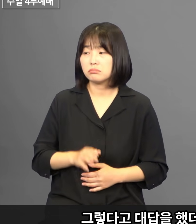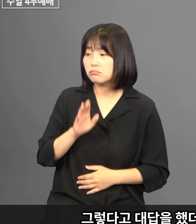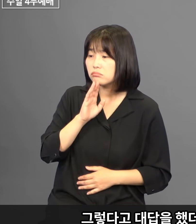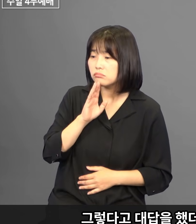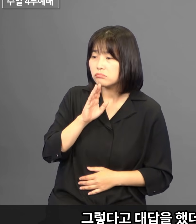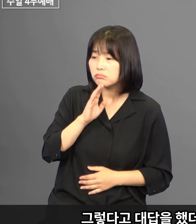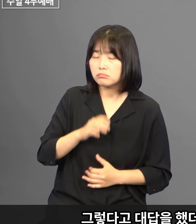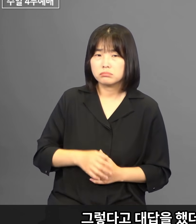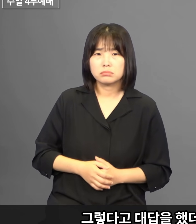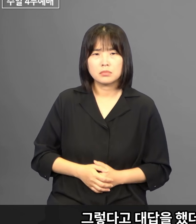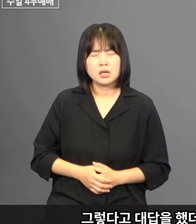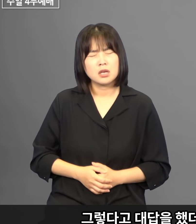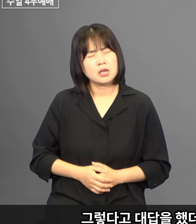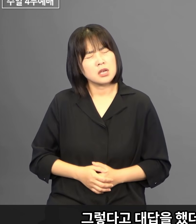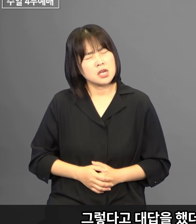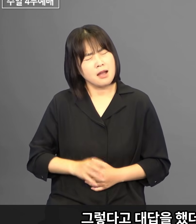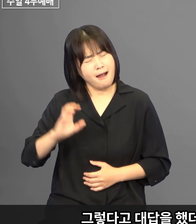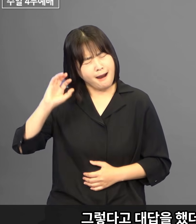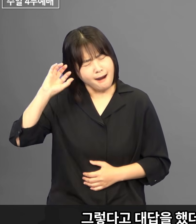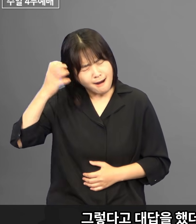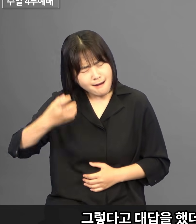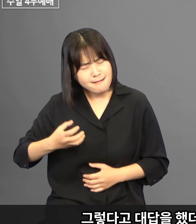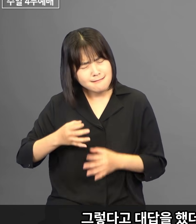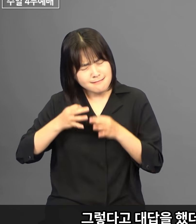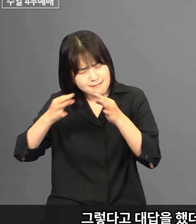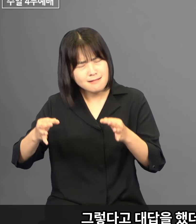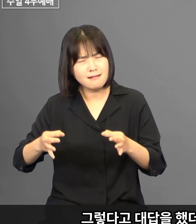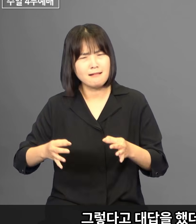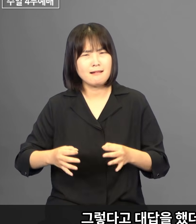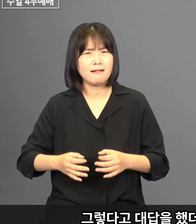했더니 씨 미치겠네 뭐 이러더래요.